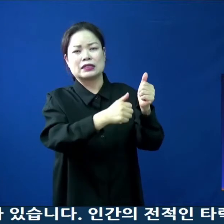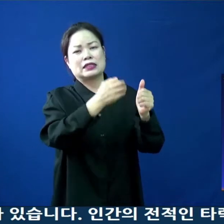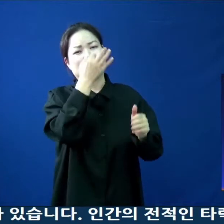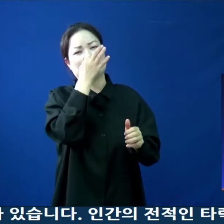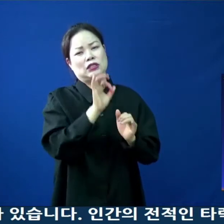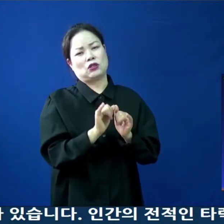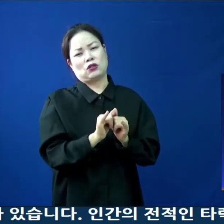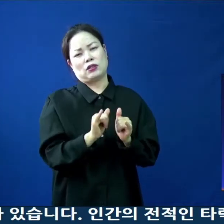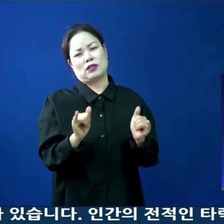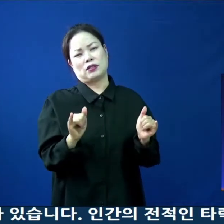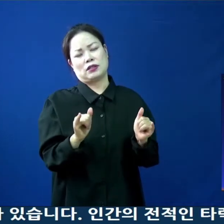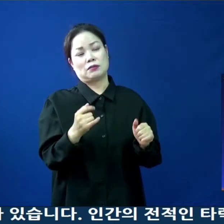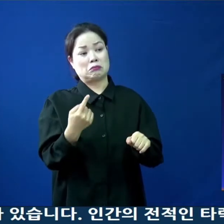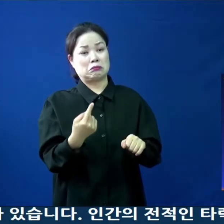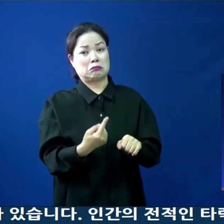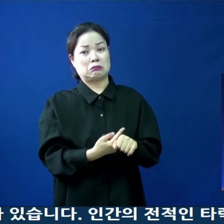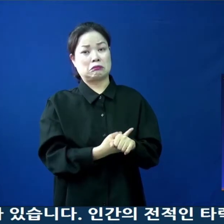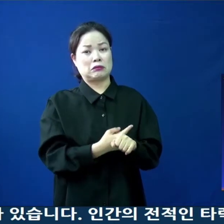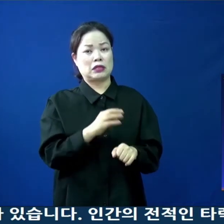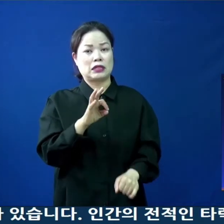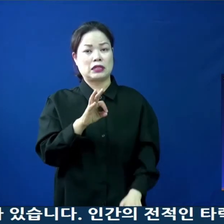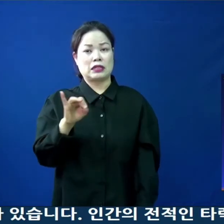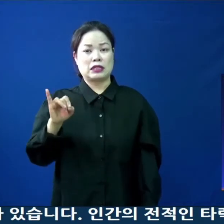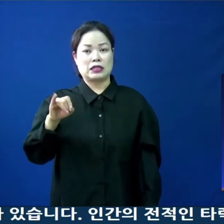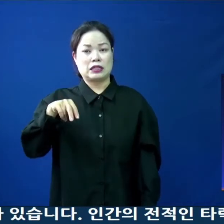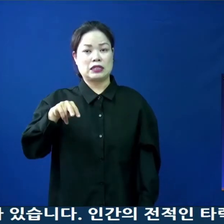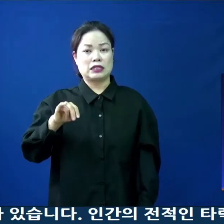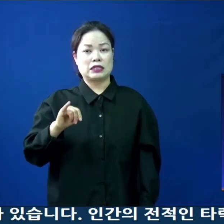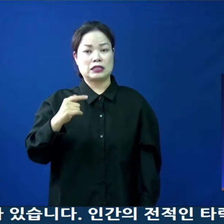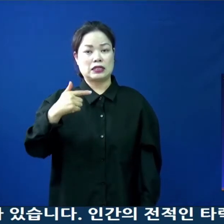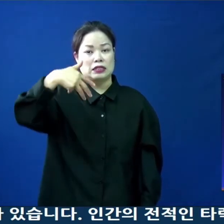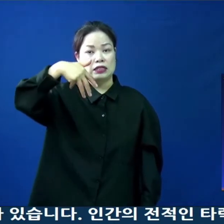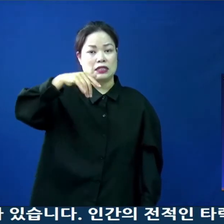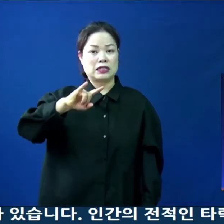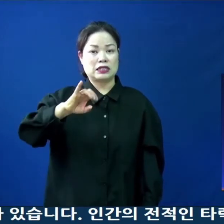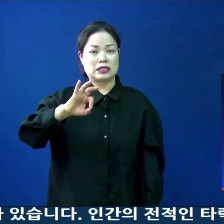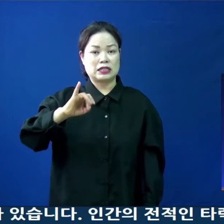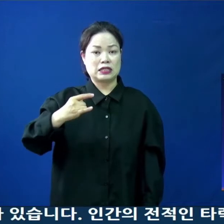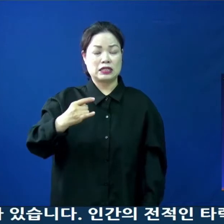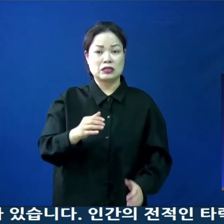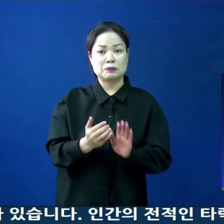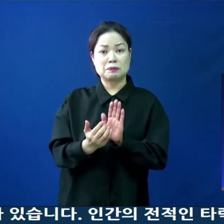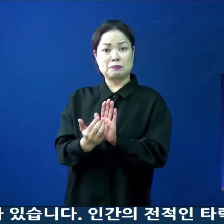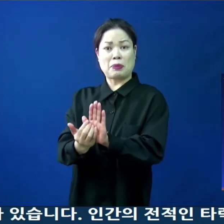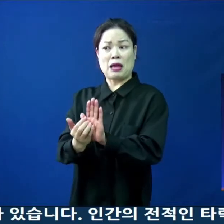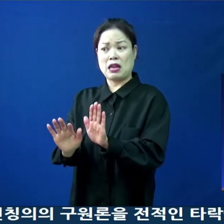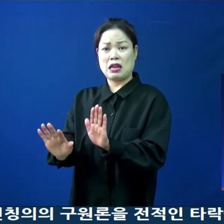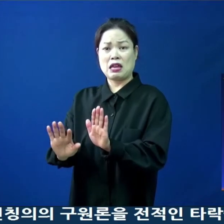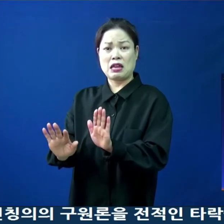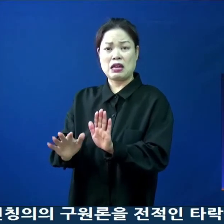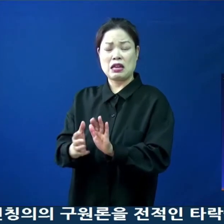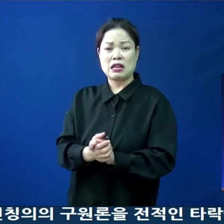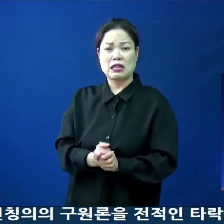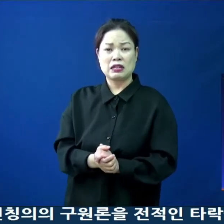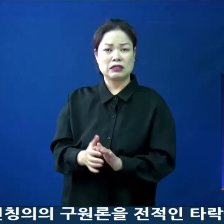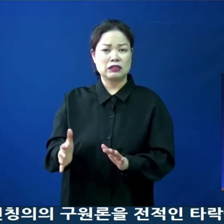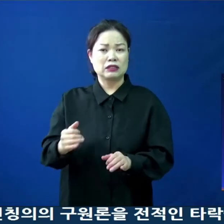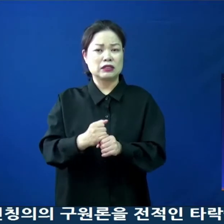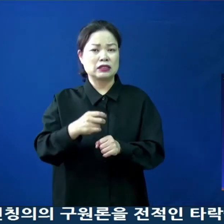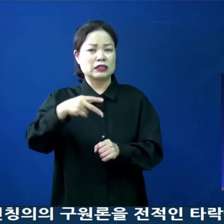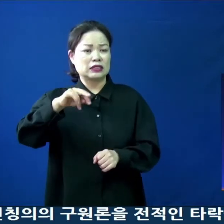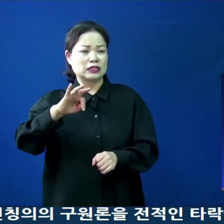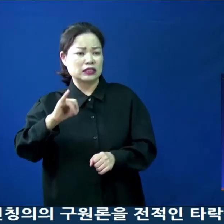사람들은 자연스럽게 이신칭의를 거부합니다. 결국은 그들은 신인 협력